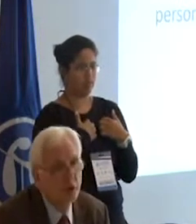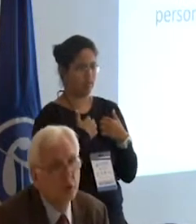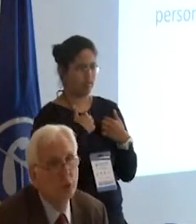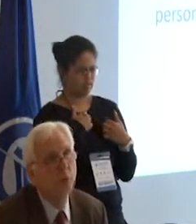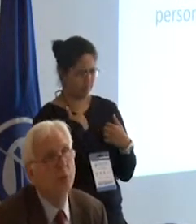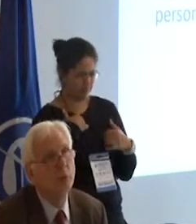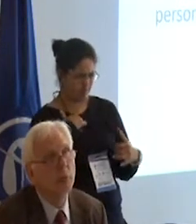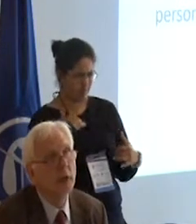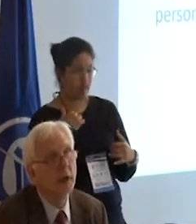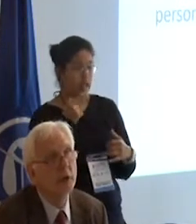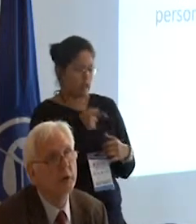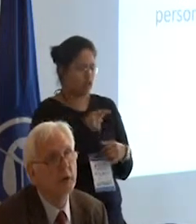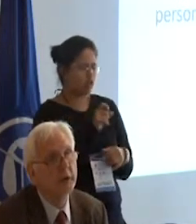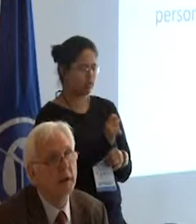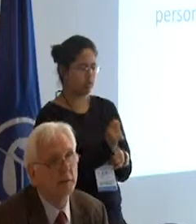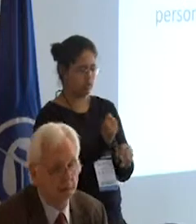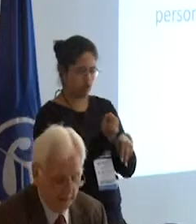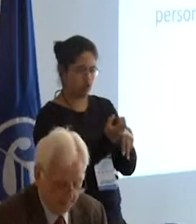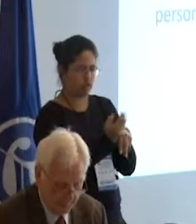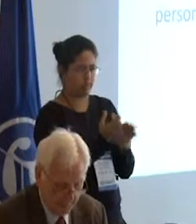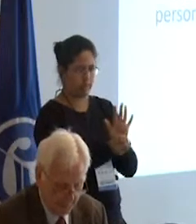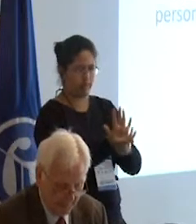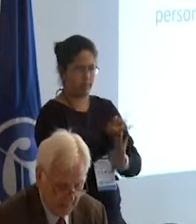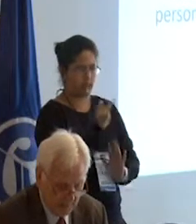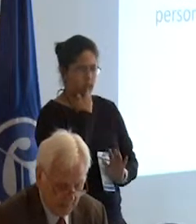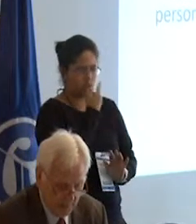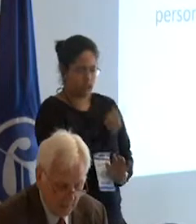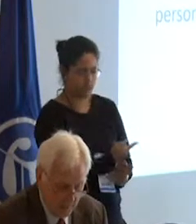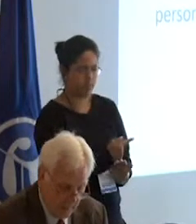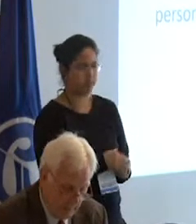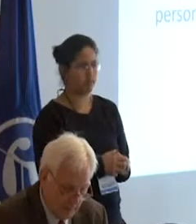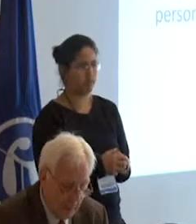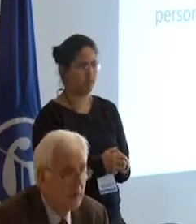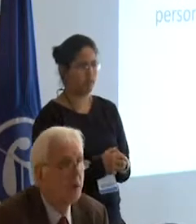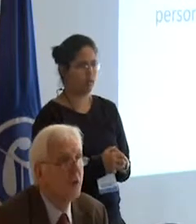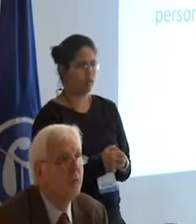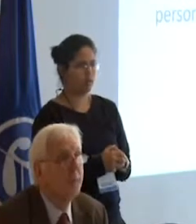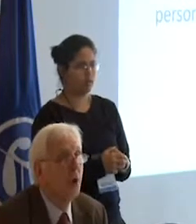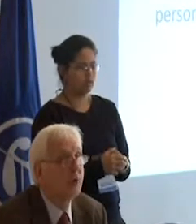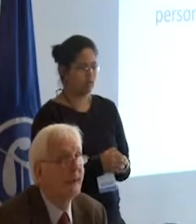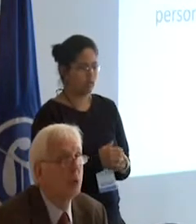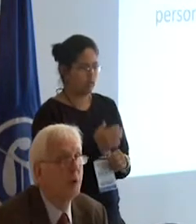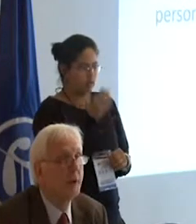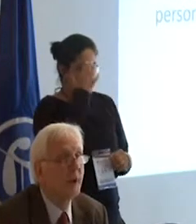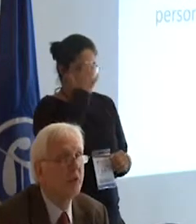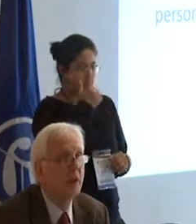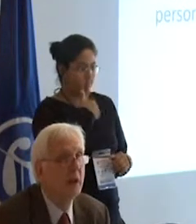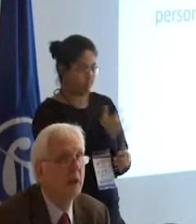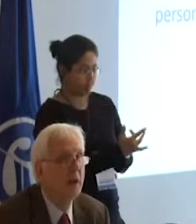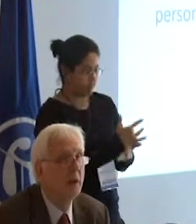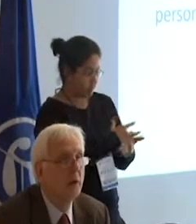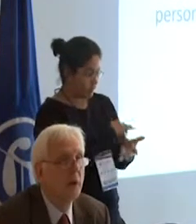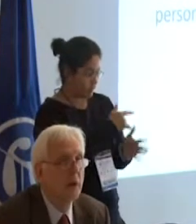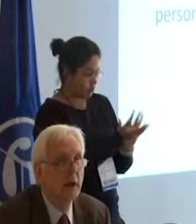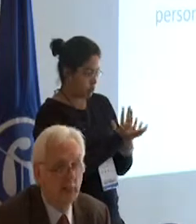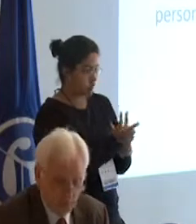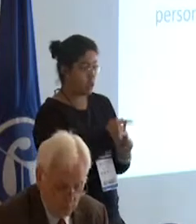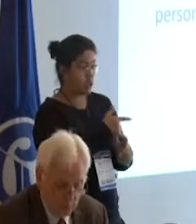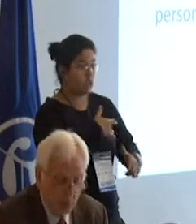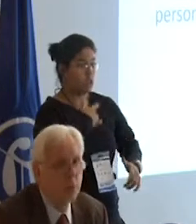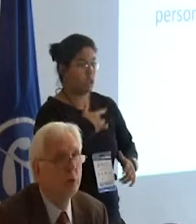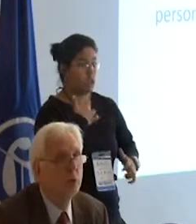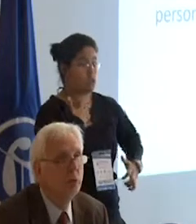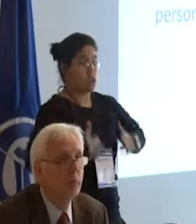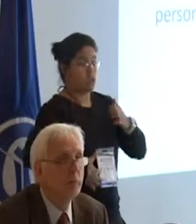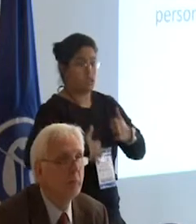¿Acaso estaré a la altura? Se pregunta. Una profesora de matemáticas dice que cuando supo que iba a recibir uno de estos alumnos, tenía